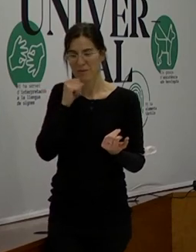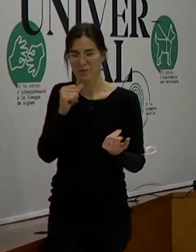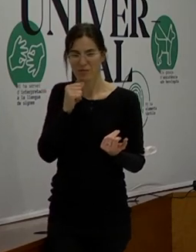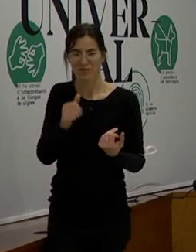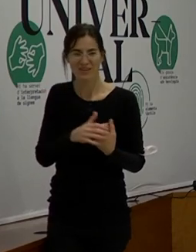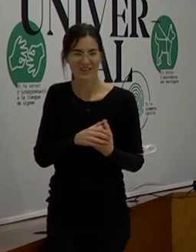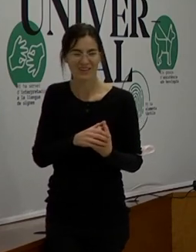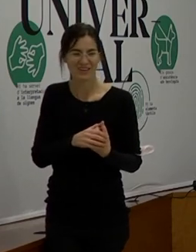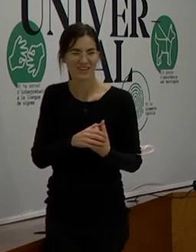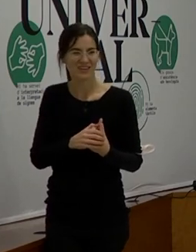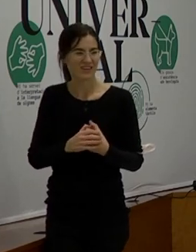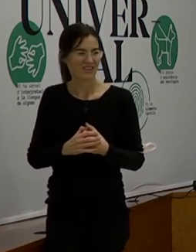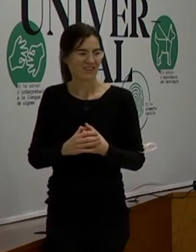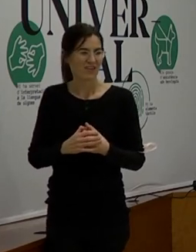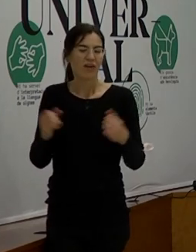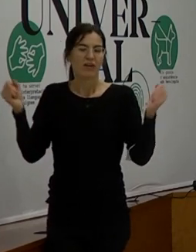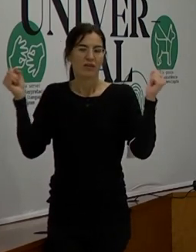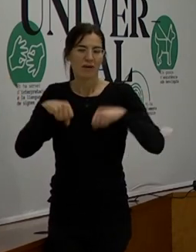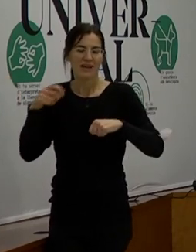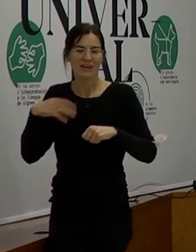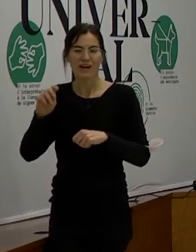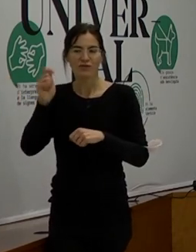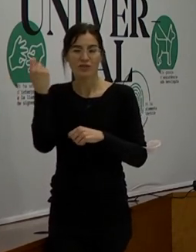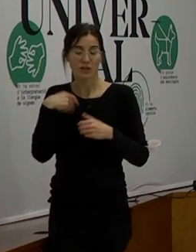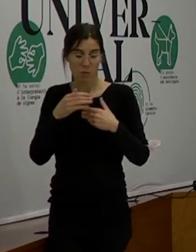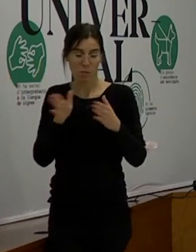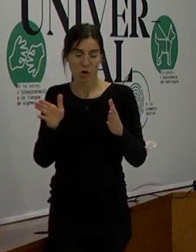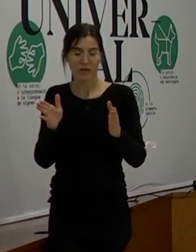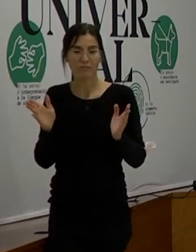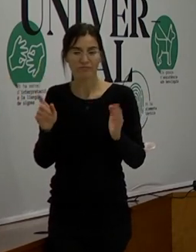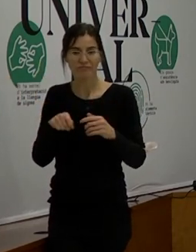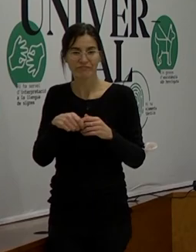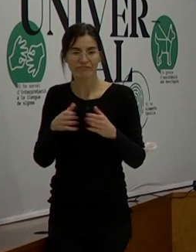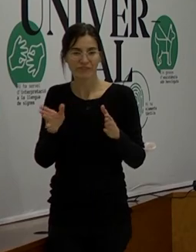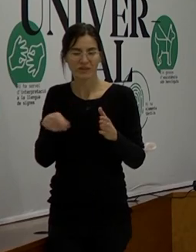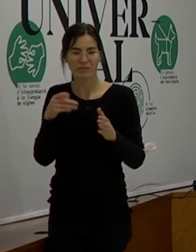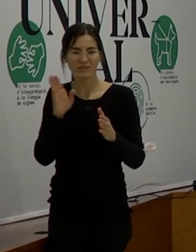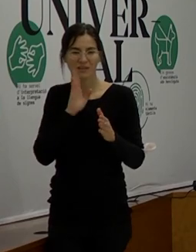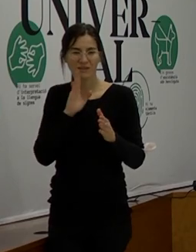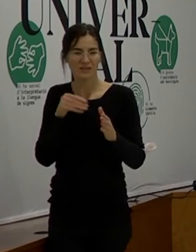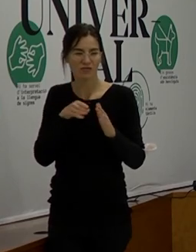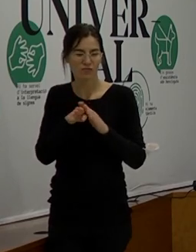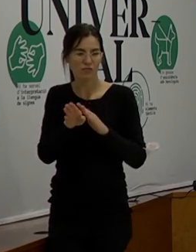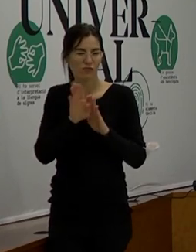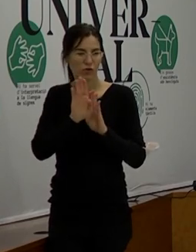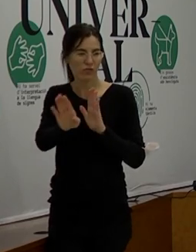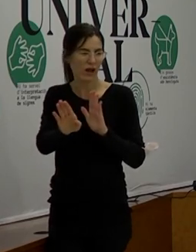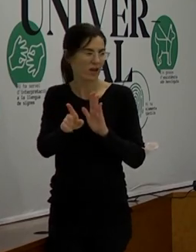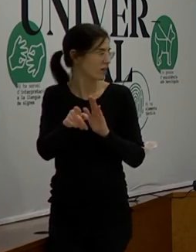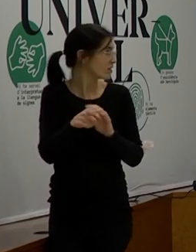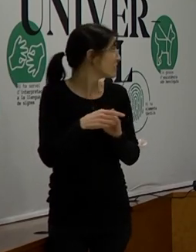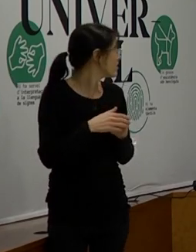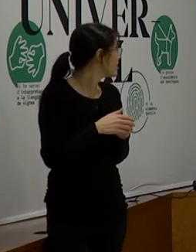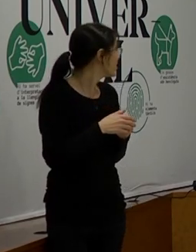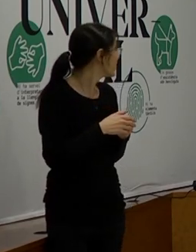y bueno, d'acord, hem aconseguit obrir la porta, entonces, ¿qué es? Es frontal, o sea, te bañas, o